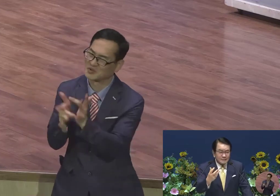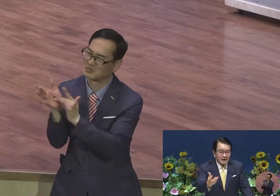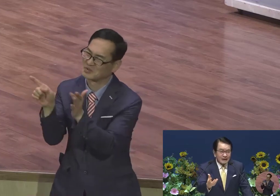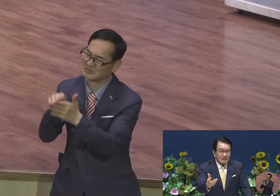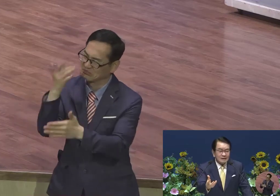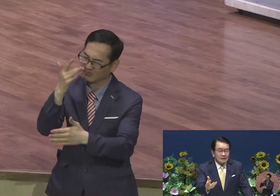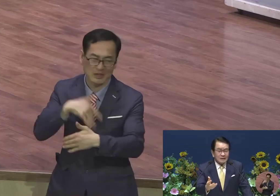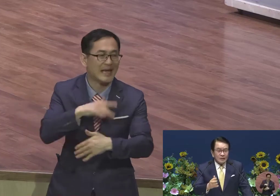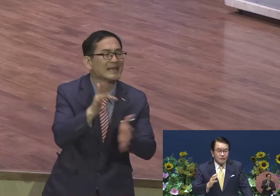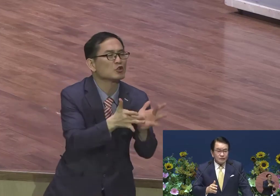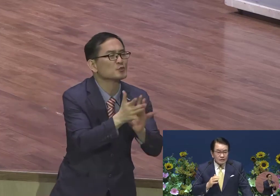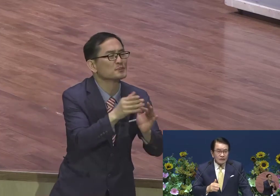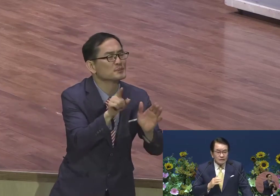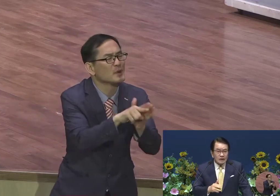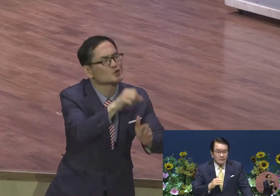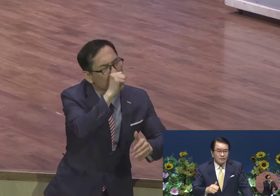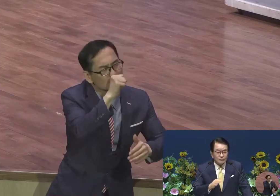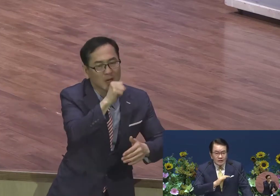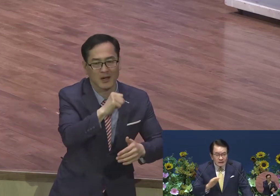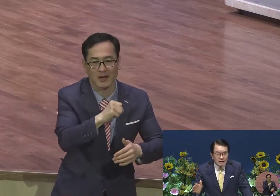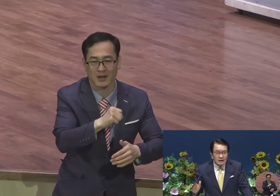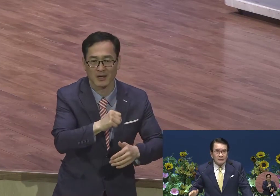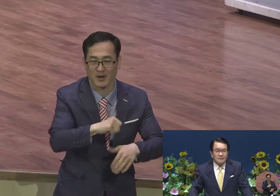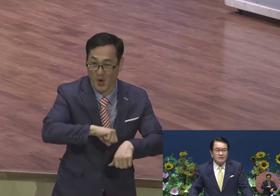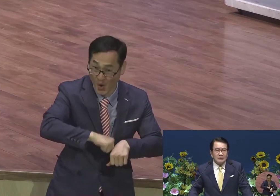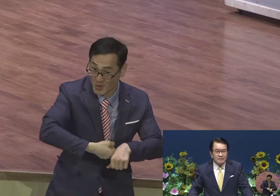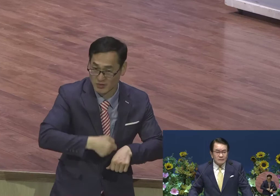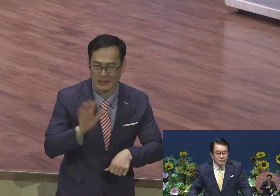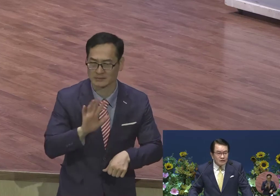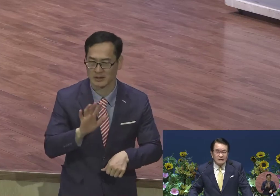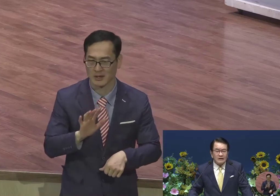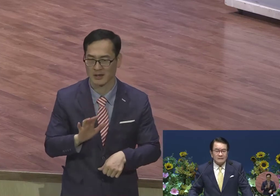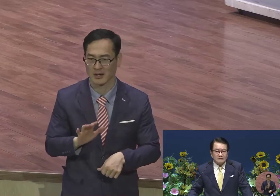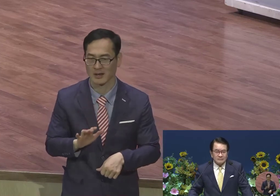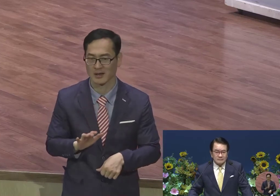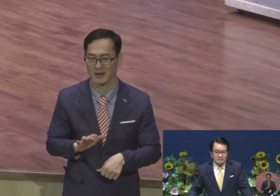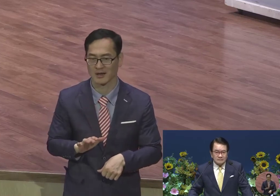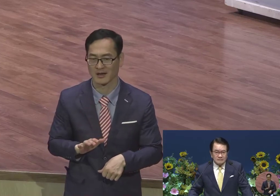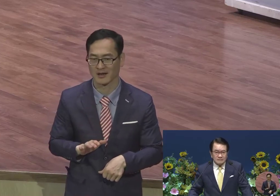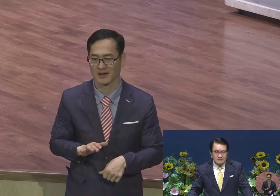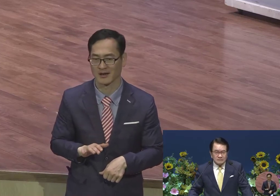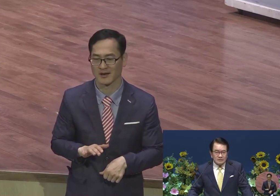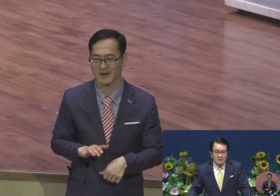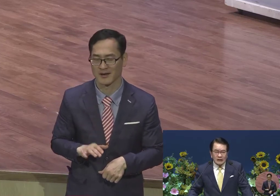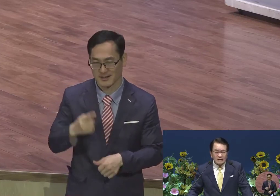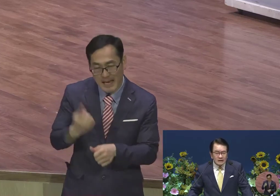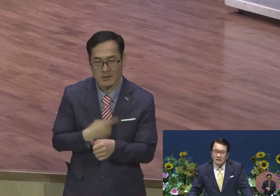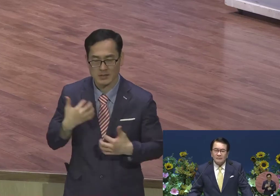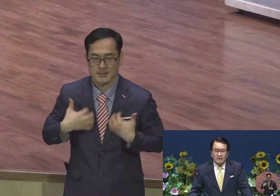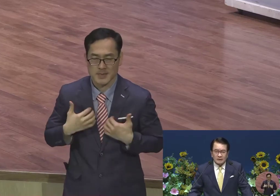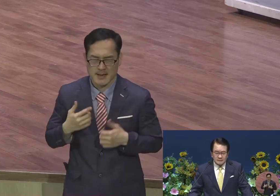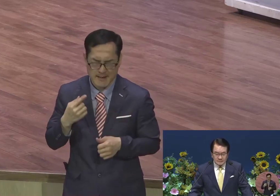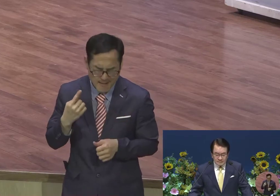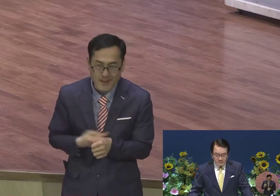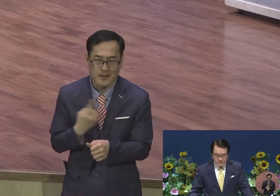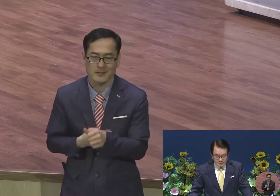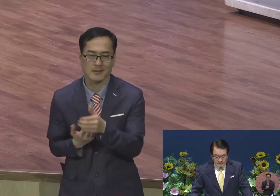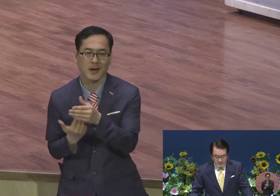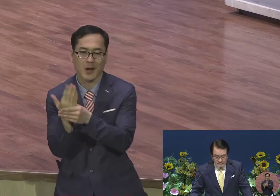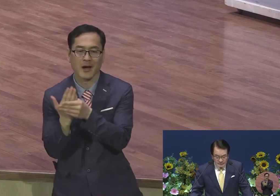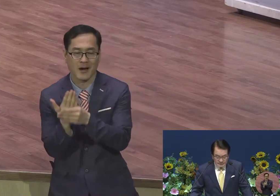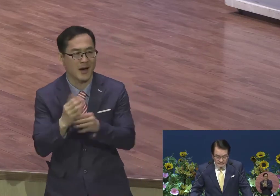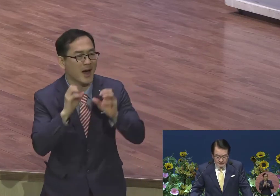그러면서 말 왜 육체를 살면 누구나 다 믿든 안 믿든 문제 다 있어요 그것도 안 뛰어넘어야 돼요